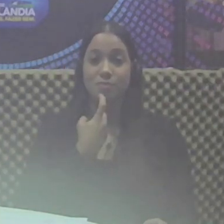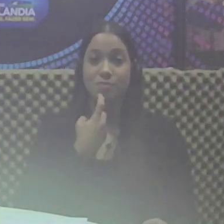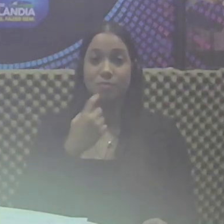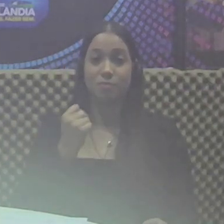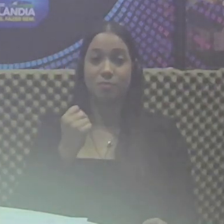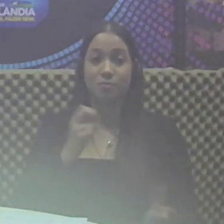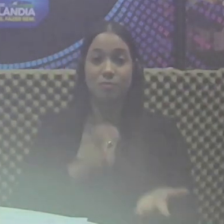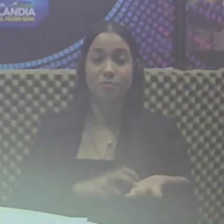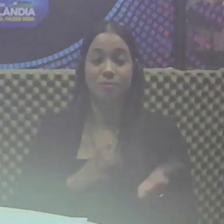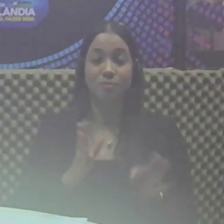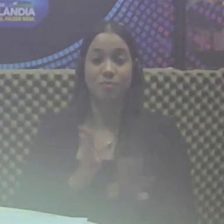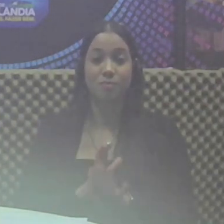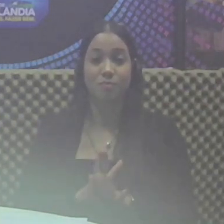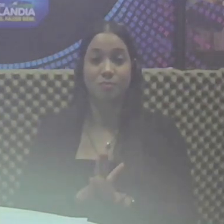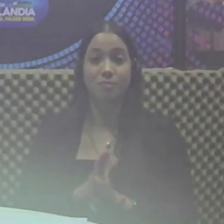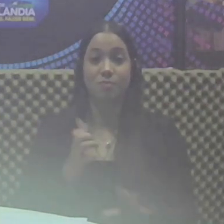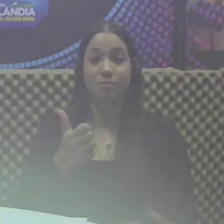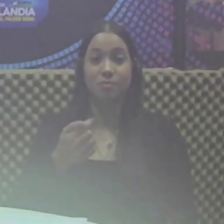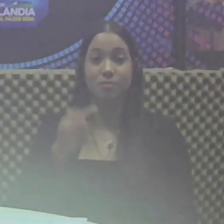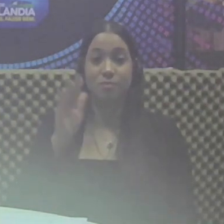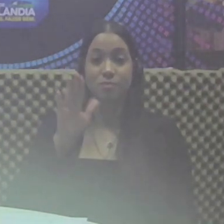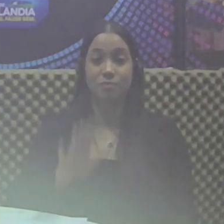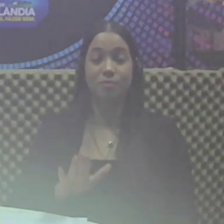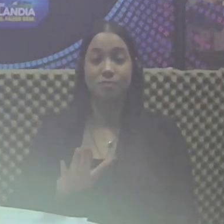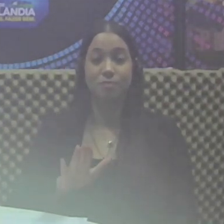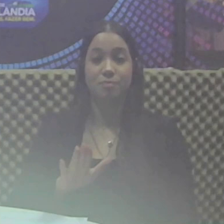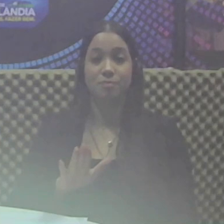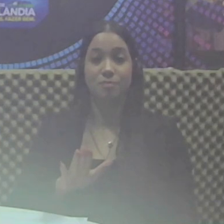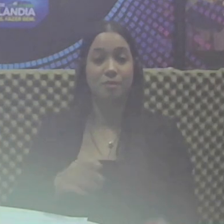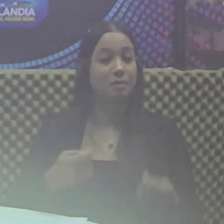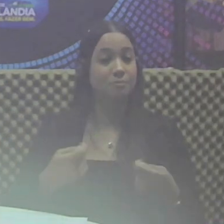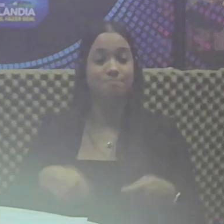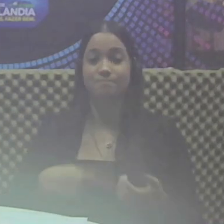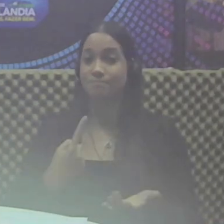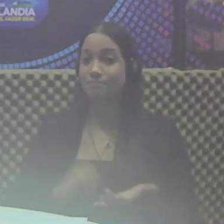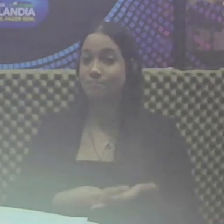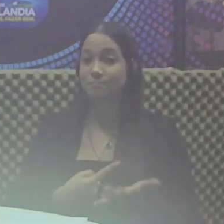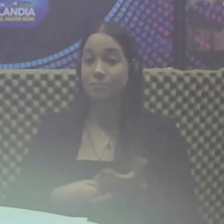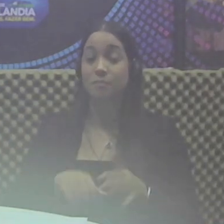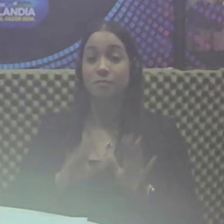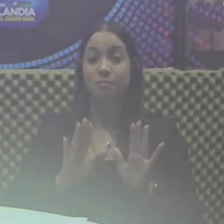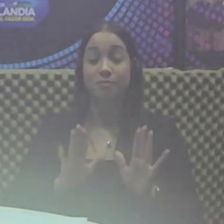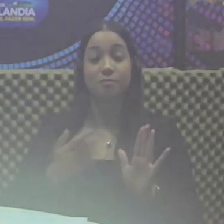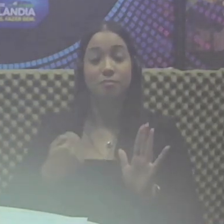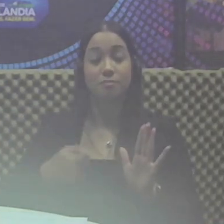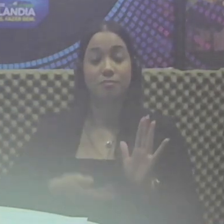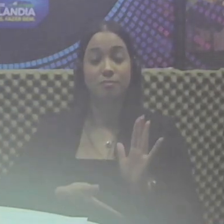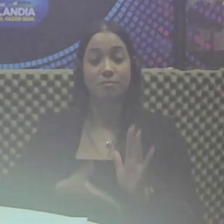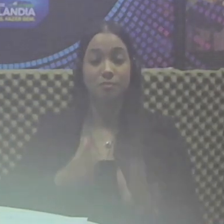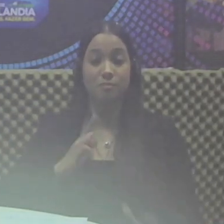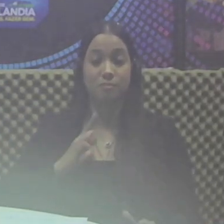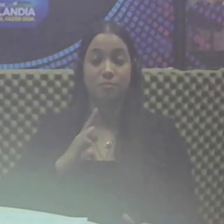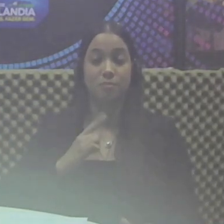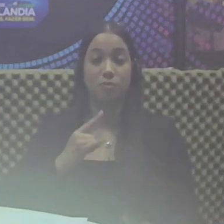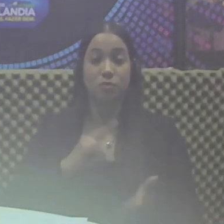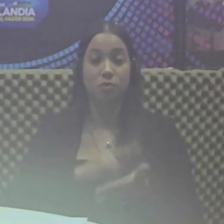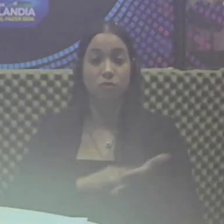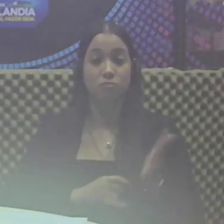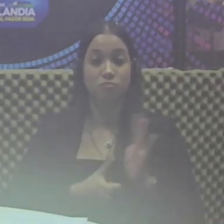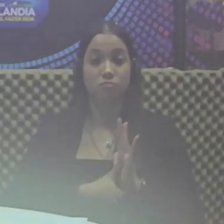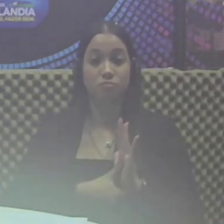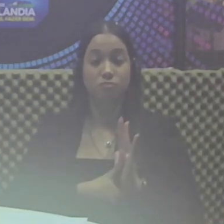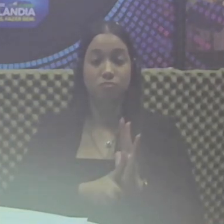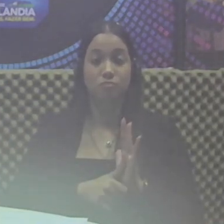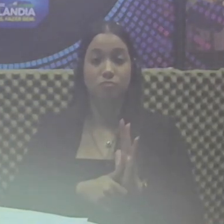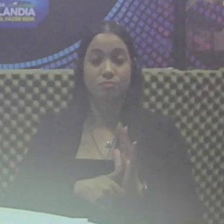8 da manhã às 5 da tarde não é necessário agendamento mas é preciso portar documento de identificação